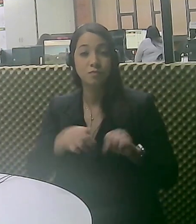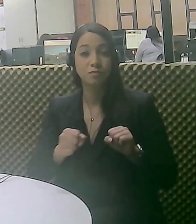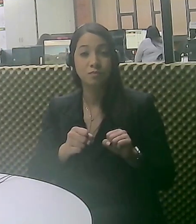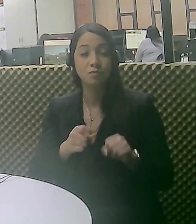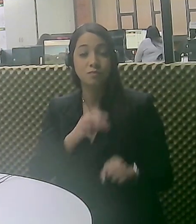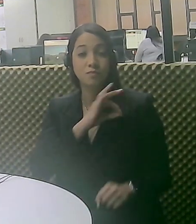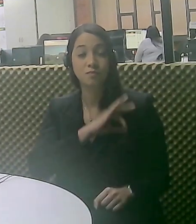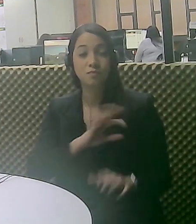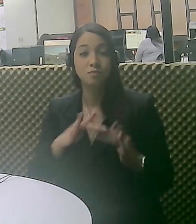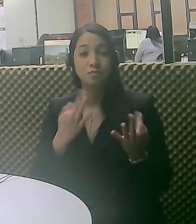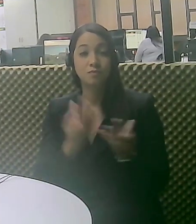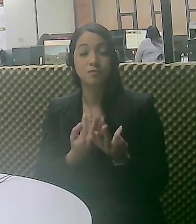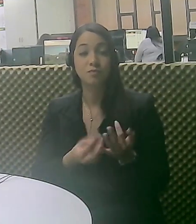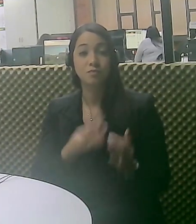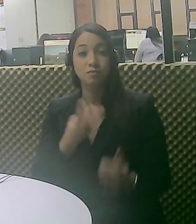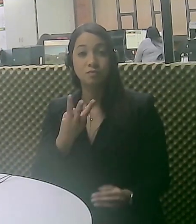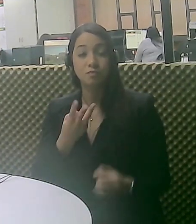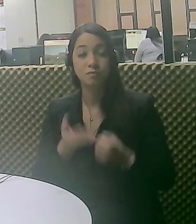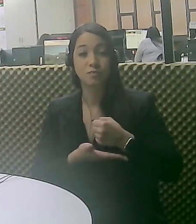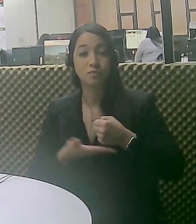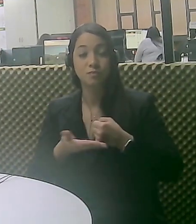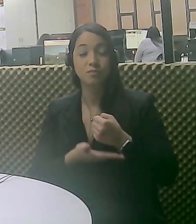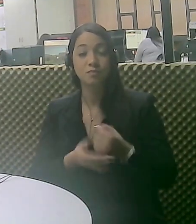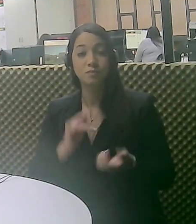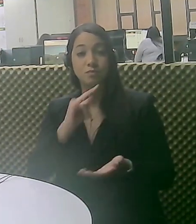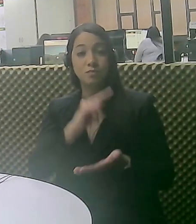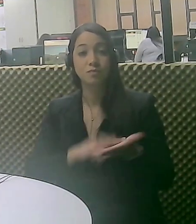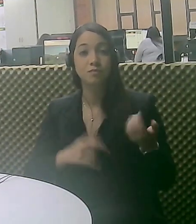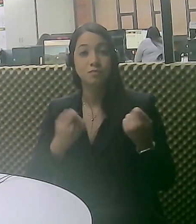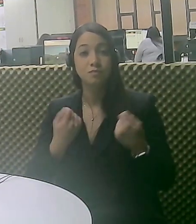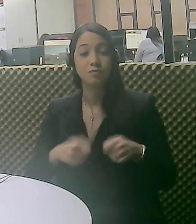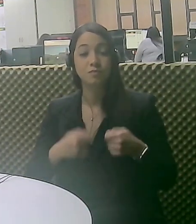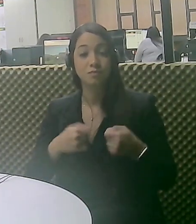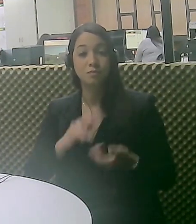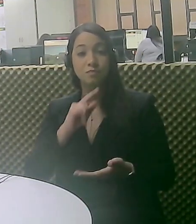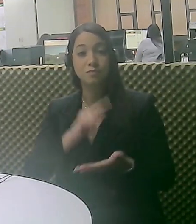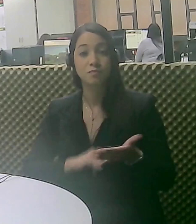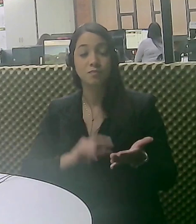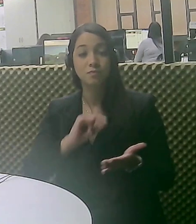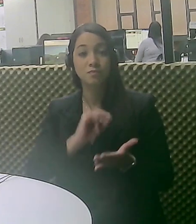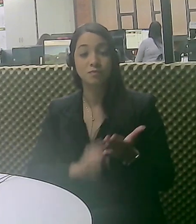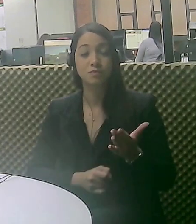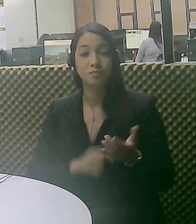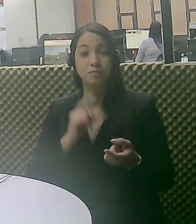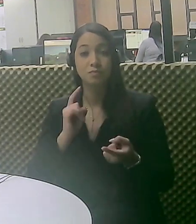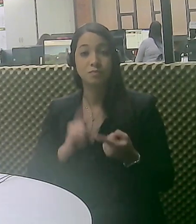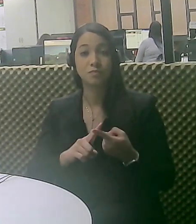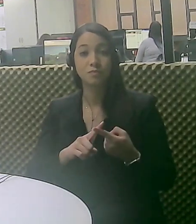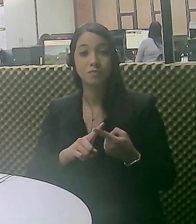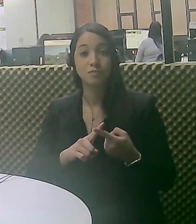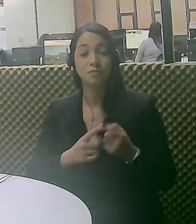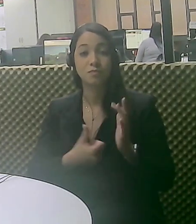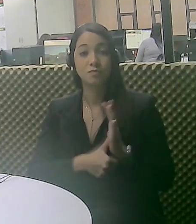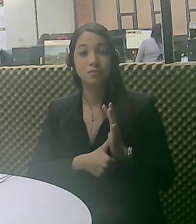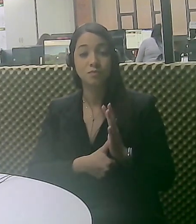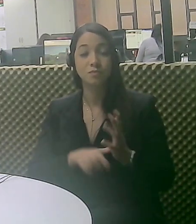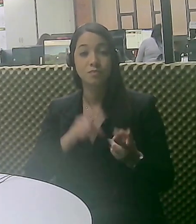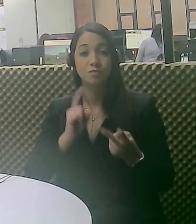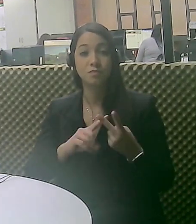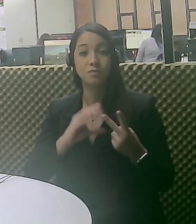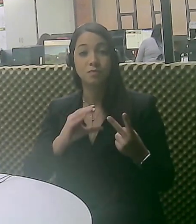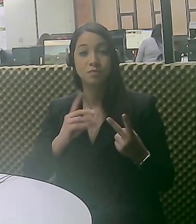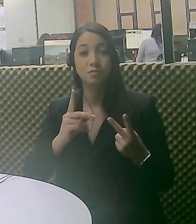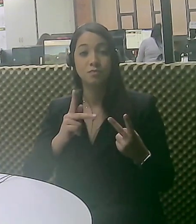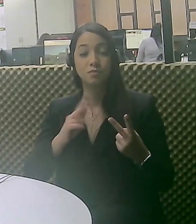familiar de até 3 salários mínimos. Os documentos necessários para fazer a inscrição são carteira de identidade,